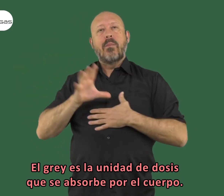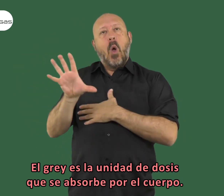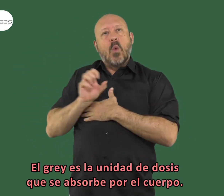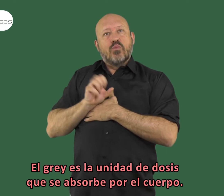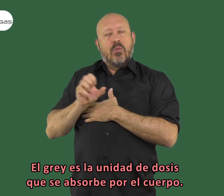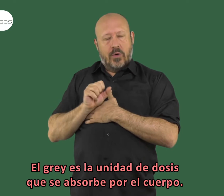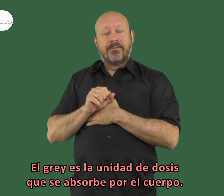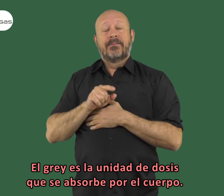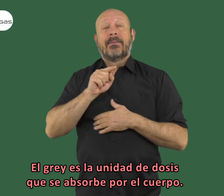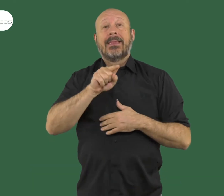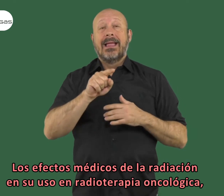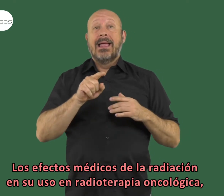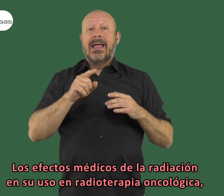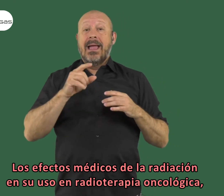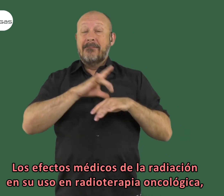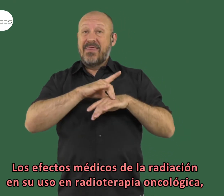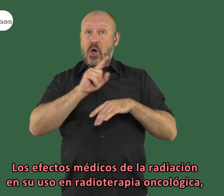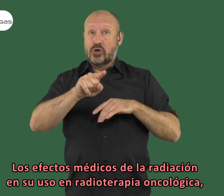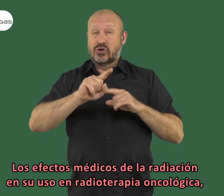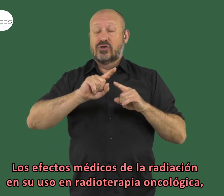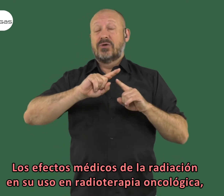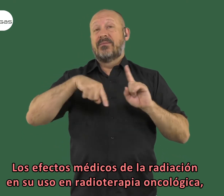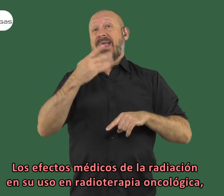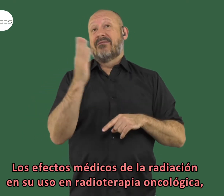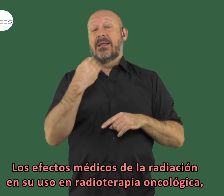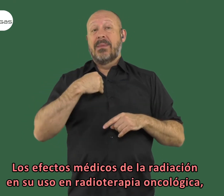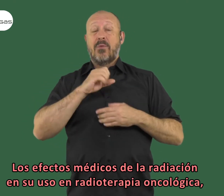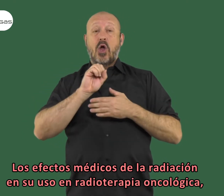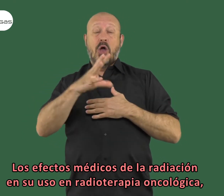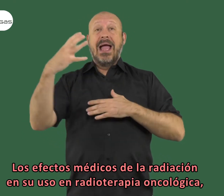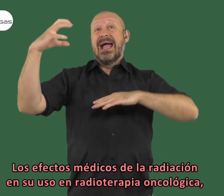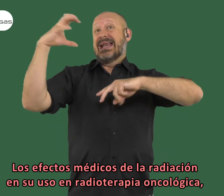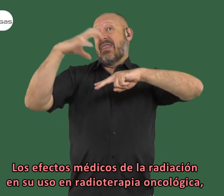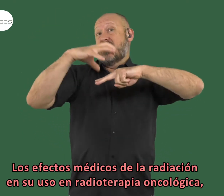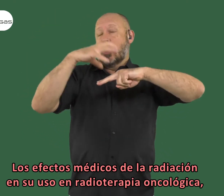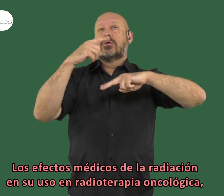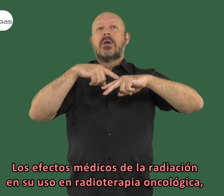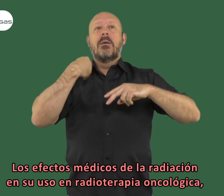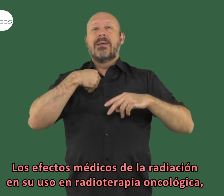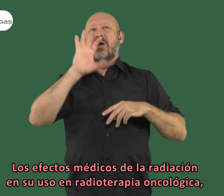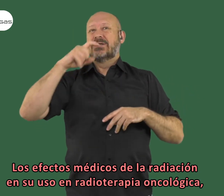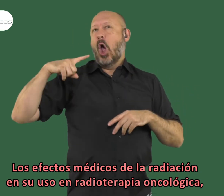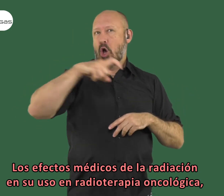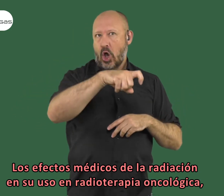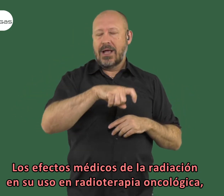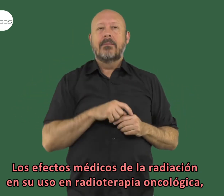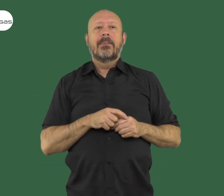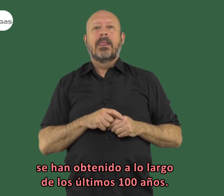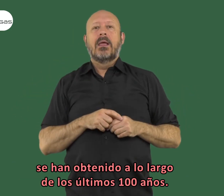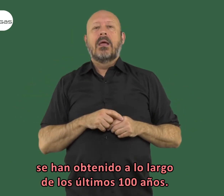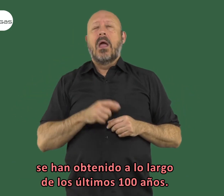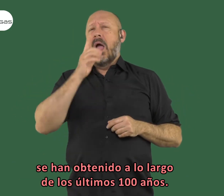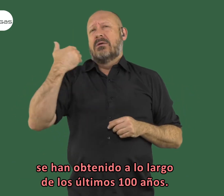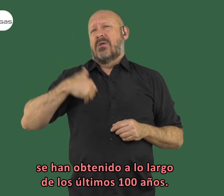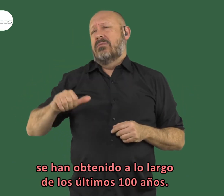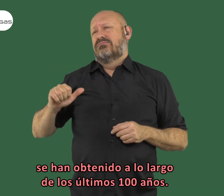que se absorbe por el cuerpo. Los efectos médicos de la radiación en su uso en radioterapia oncológica